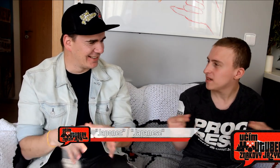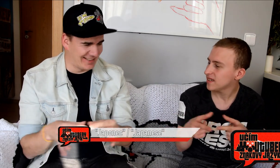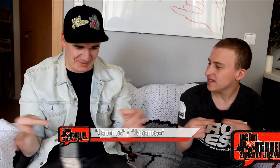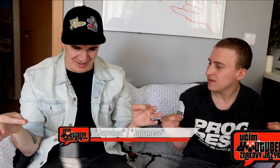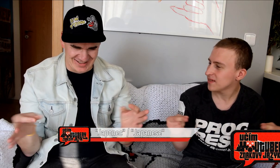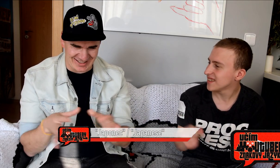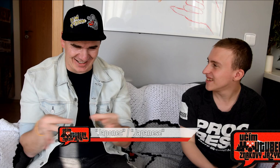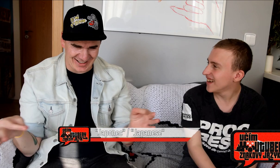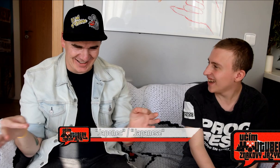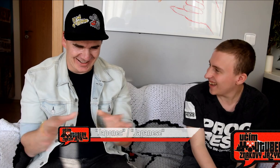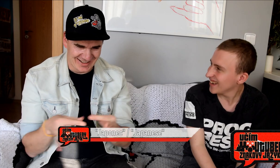Japonec, takhle?